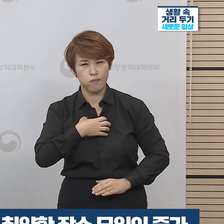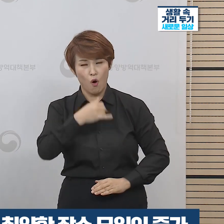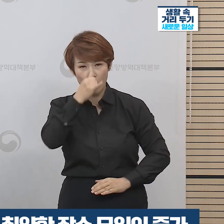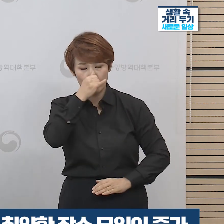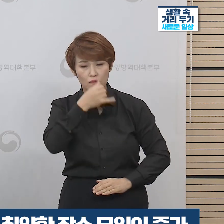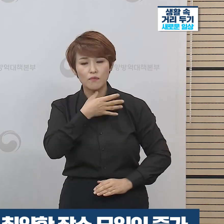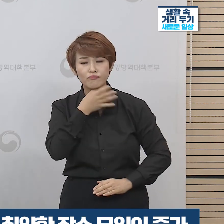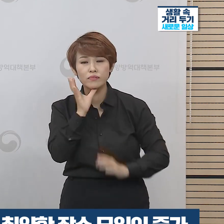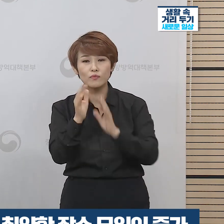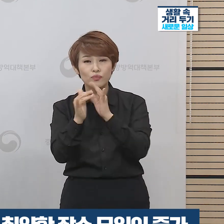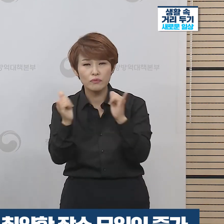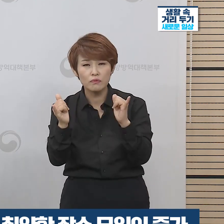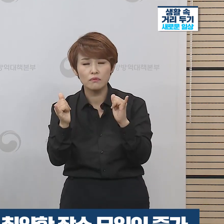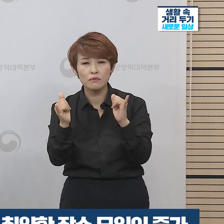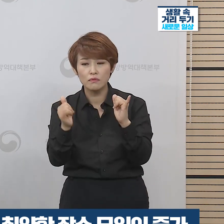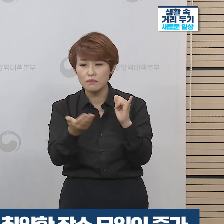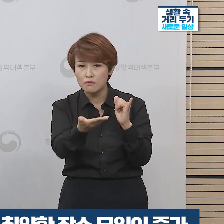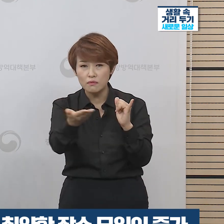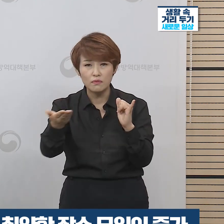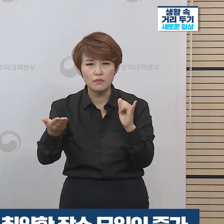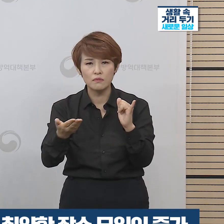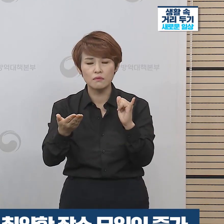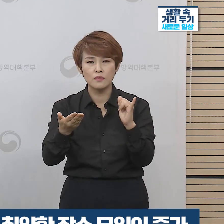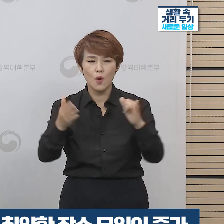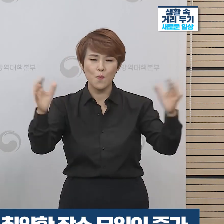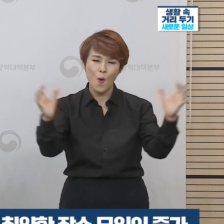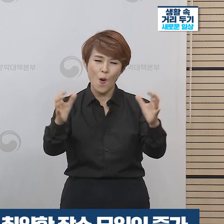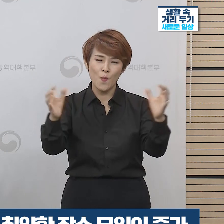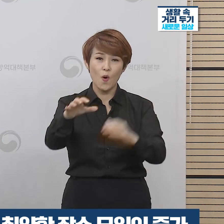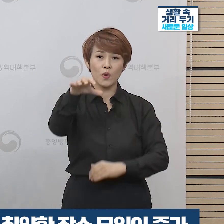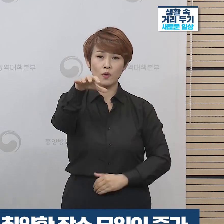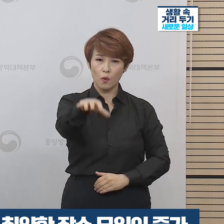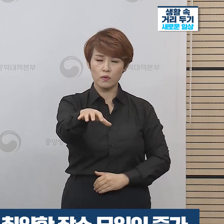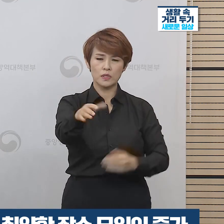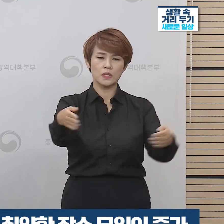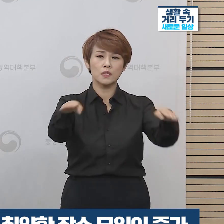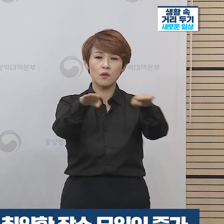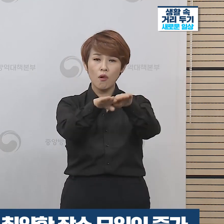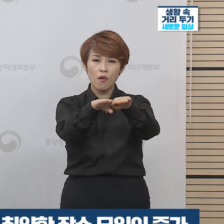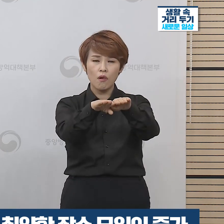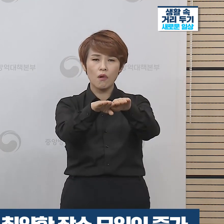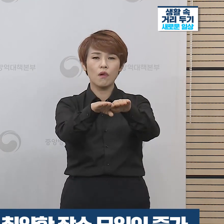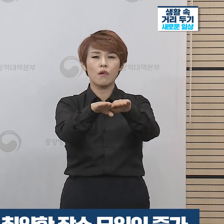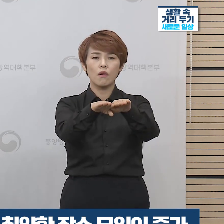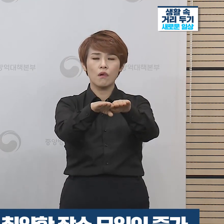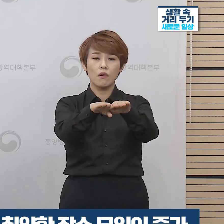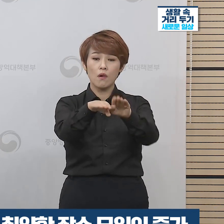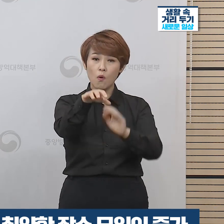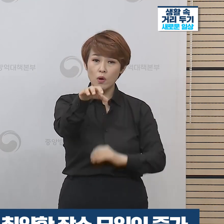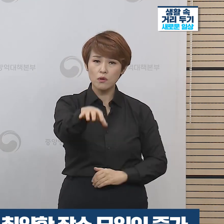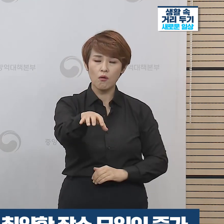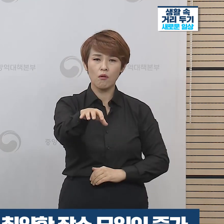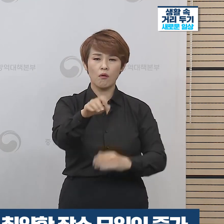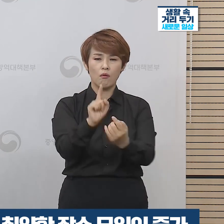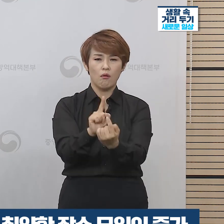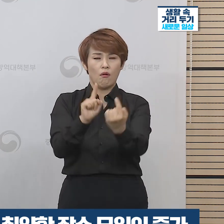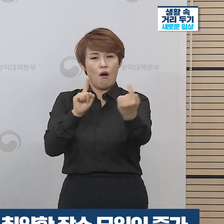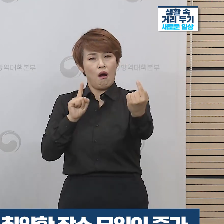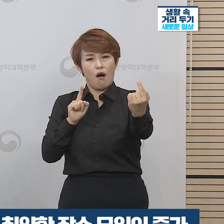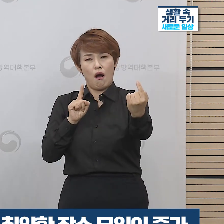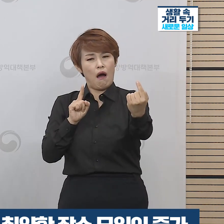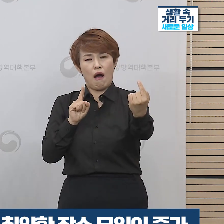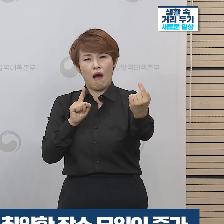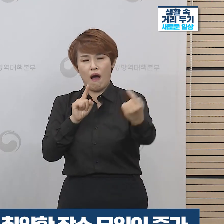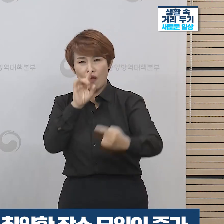취약계층인 어르신들이 자주 보이시는 일부 시설 그리고 환경에서 거리두기 자체가